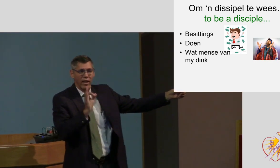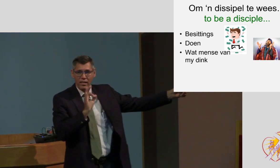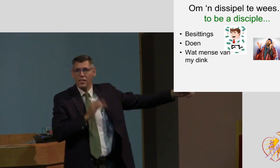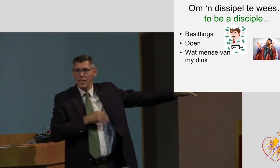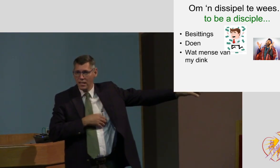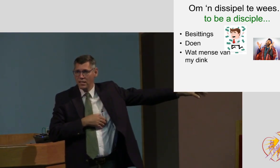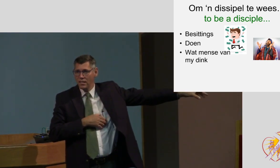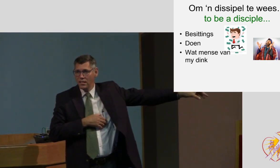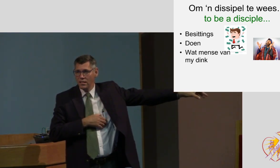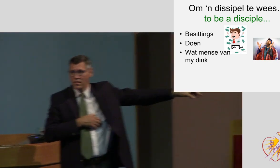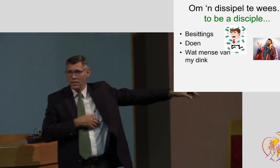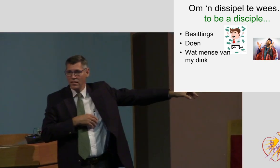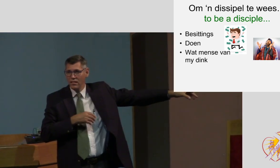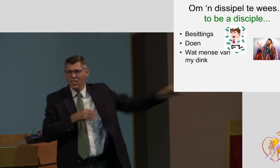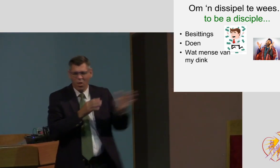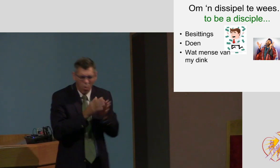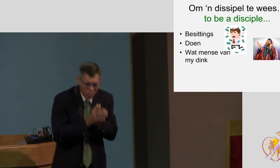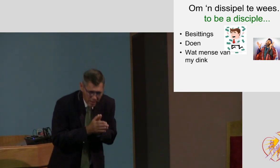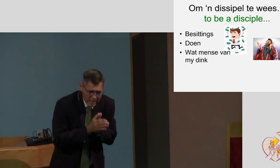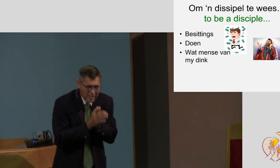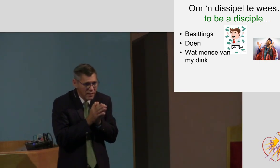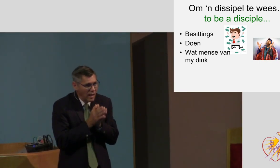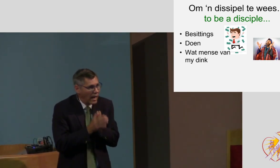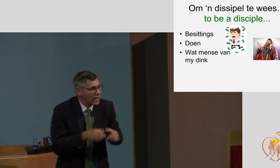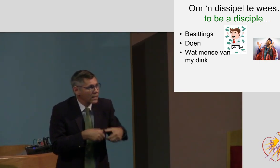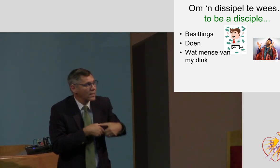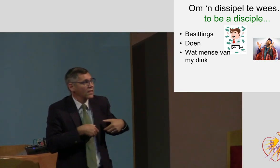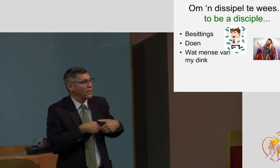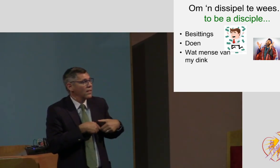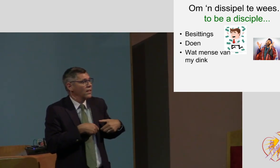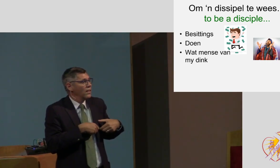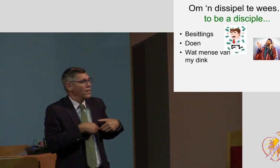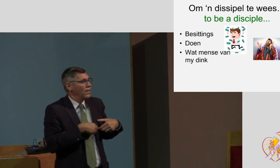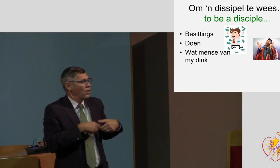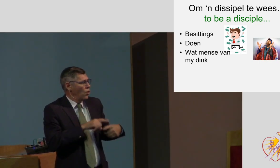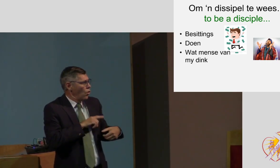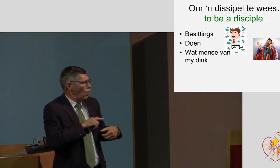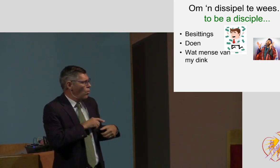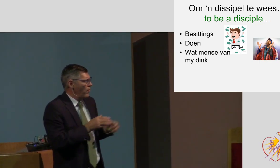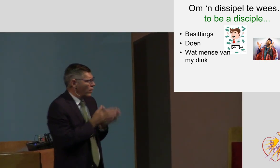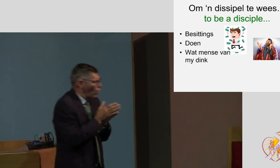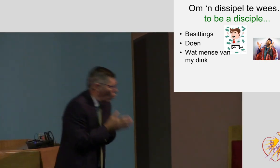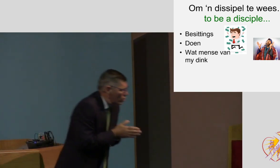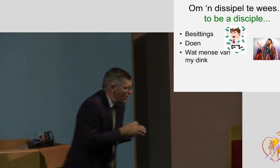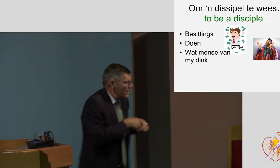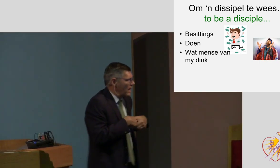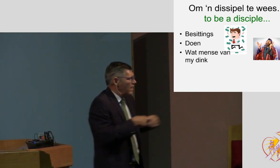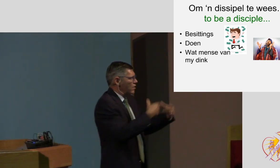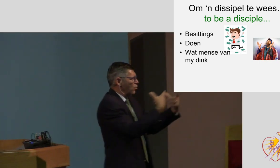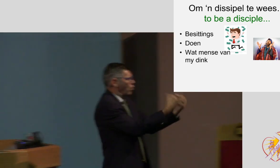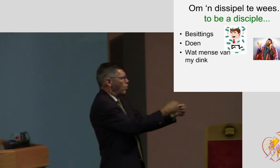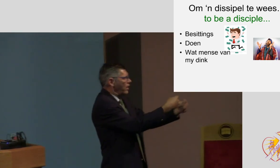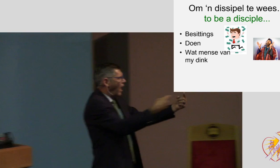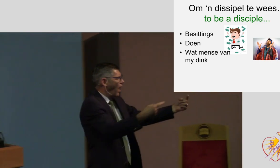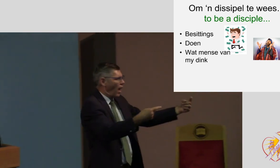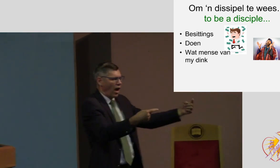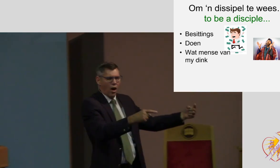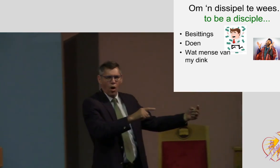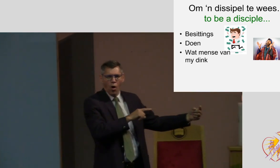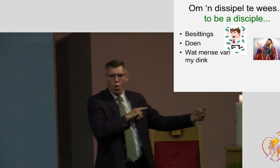fariseërs, na godsdienstleiers. Hoekom? Want godsdienstleiers doen dinge omdat